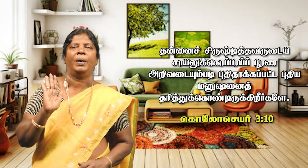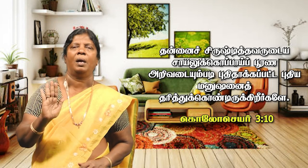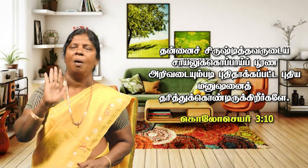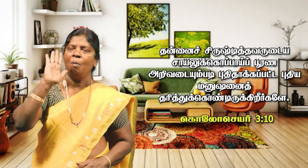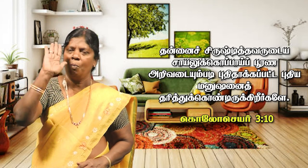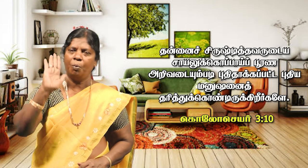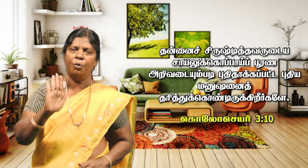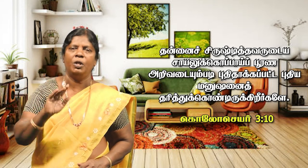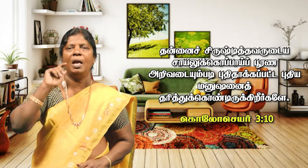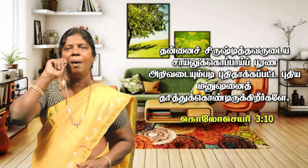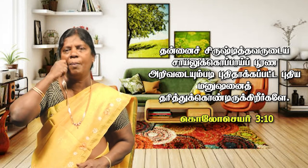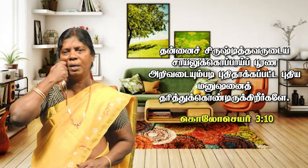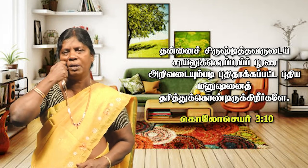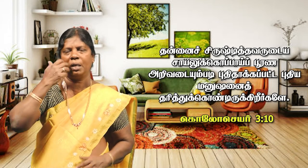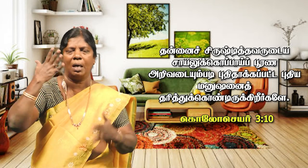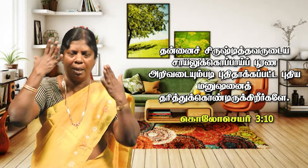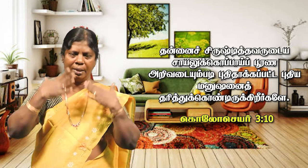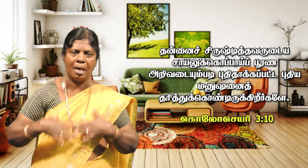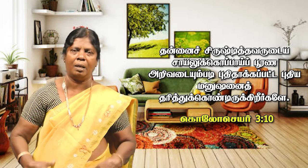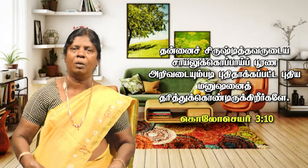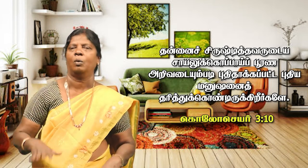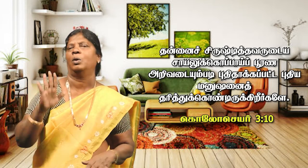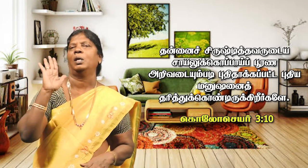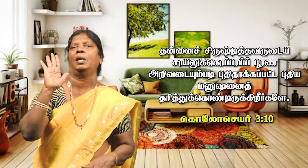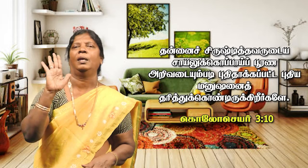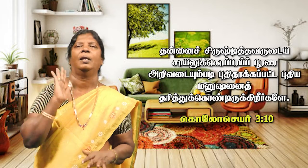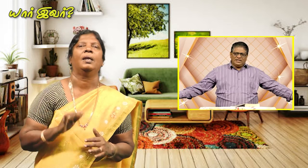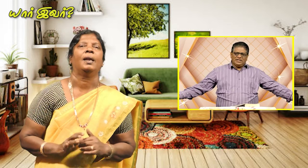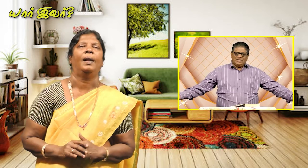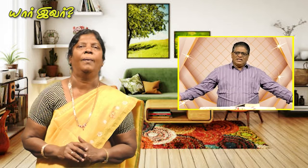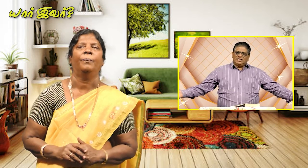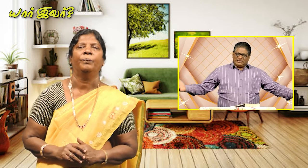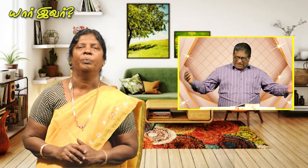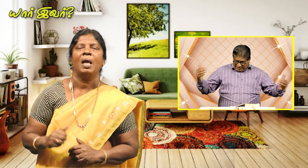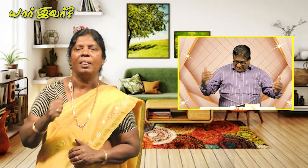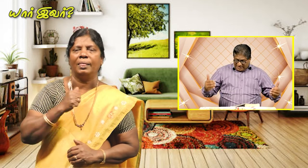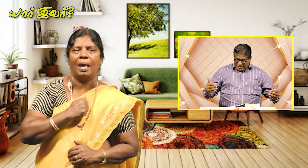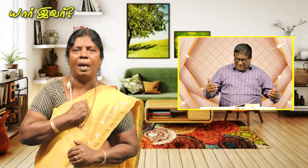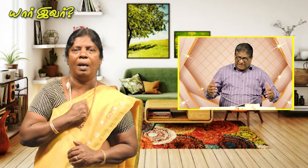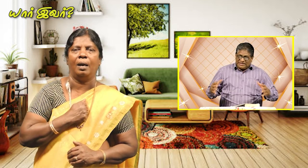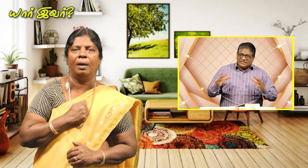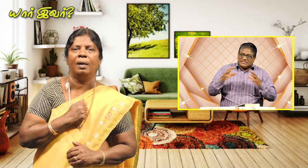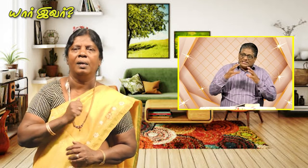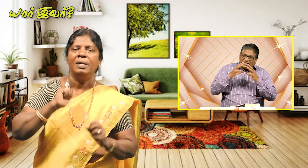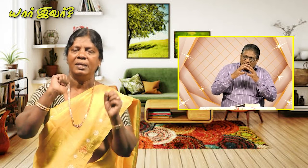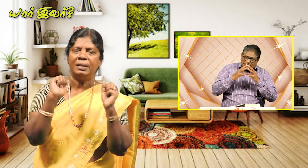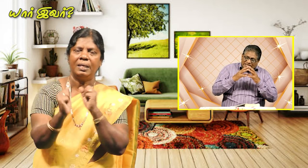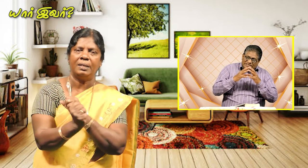புதிதாக்கப்பட்ட புதிய மனுஷனை தரித்து கொண்டிருக்கிறீர்களே. தன்னை